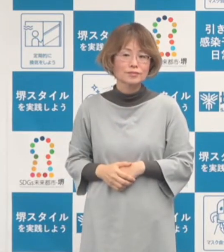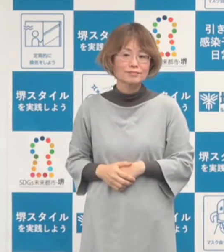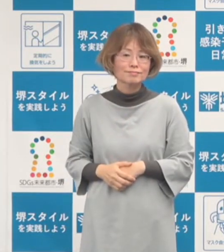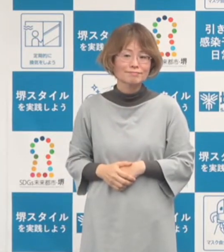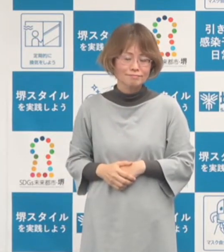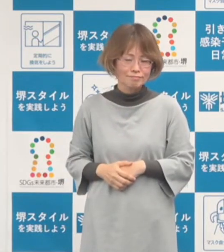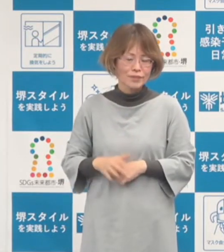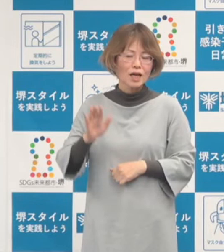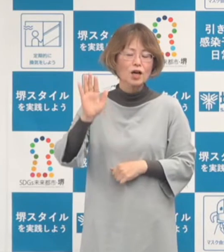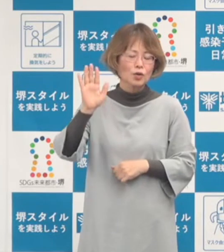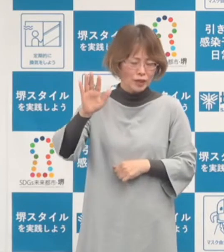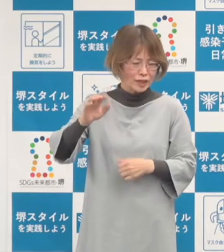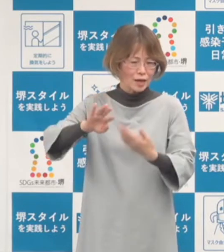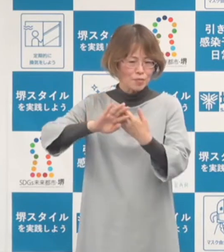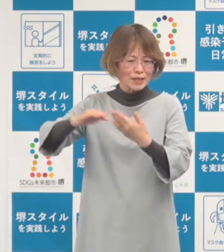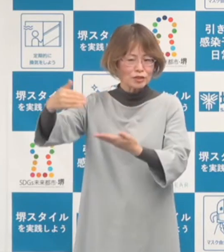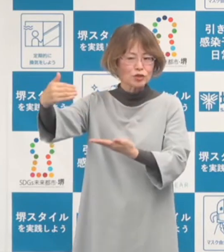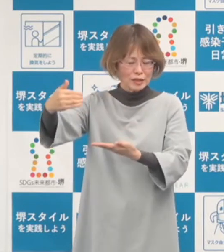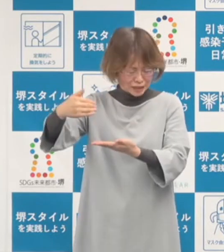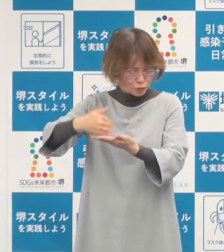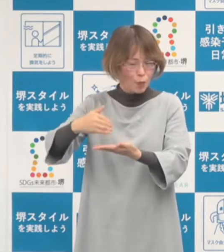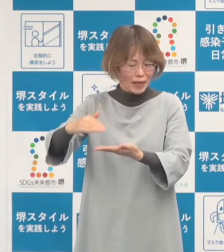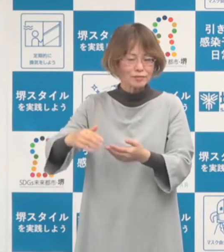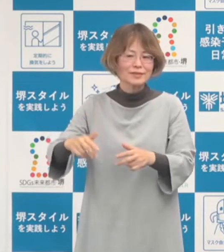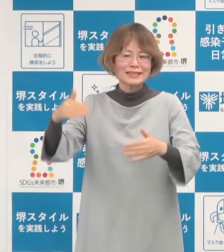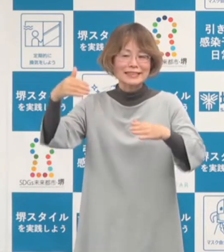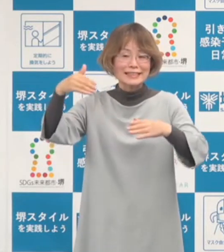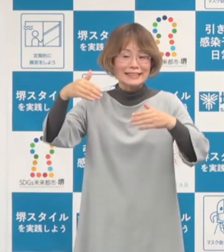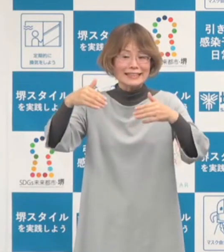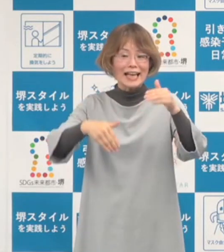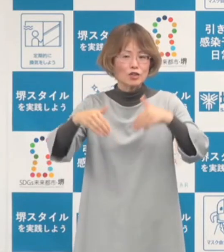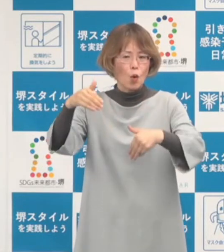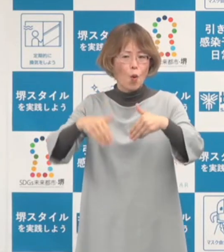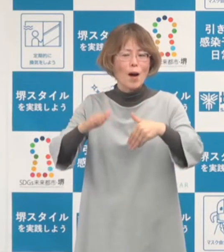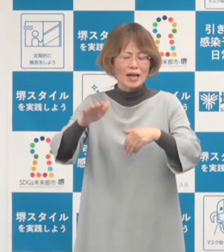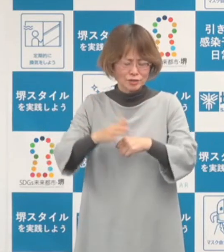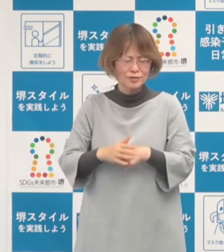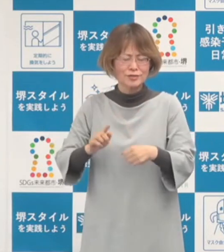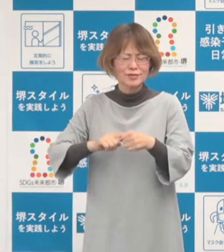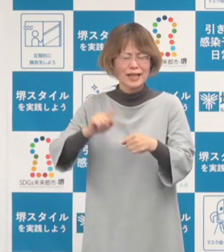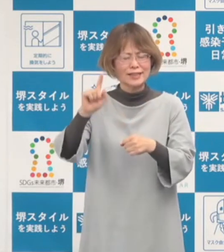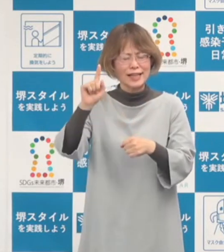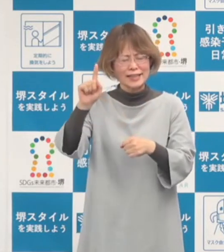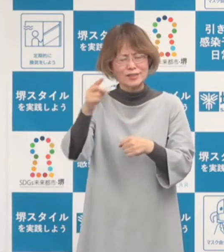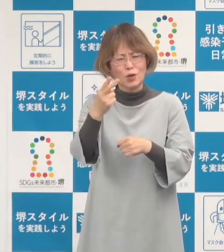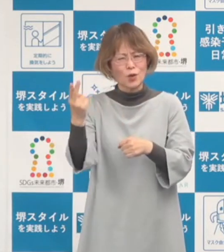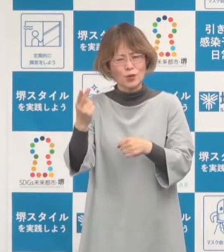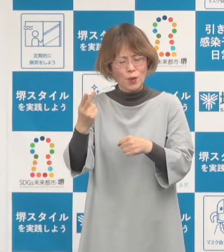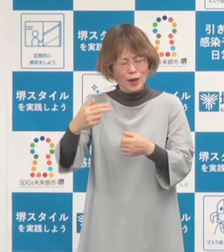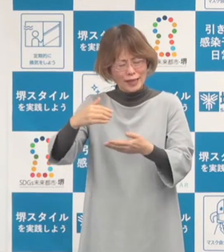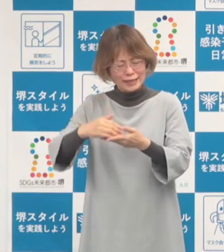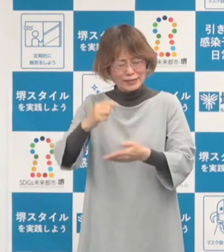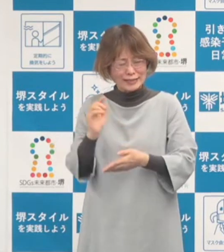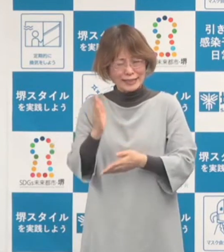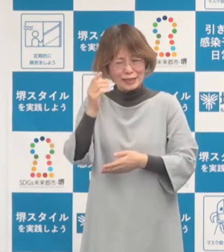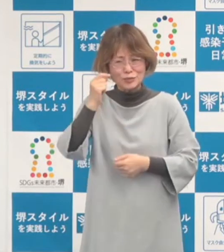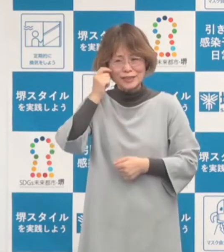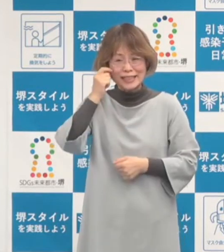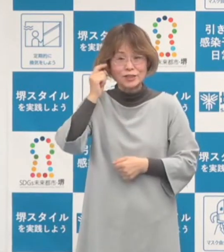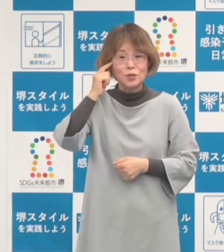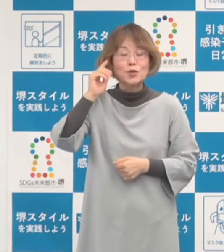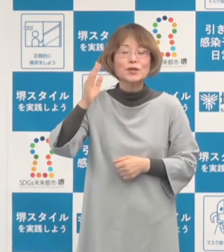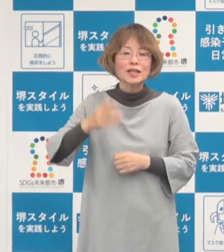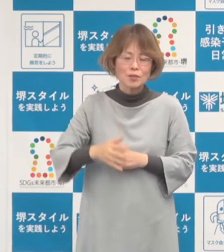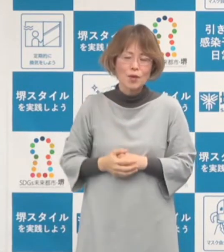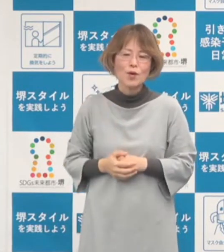問もしますけれども、その選挙があるということで来年度の話をするのは難しいかもしれないんですが、当然その行政としては我々もその